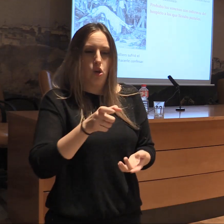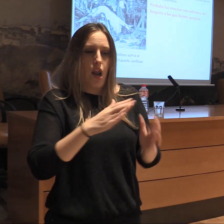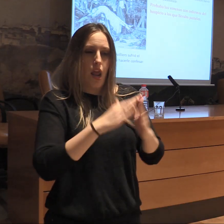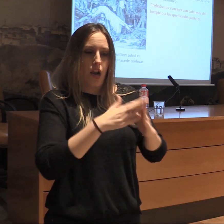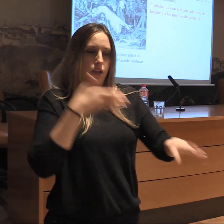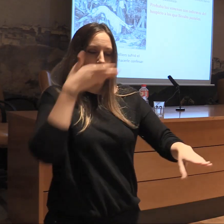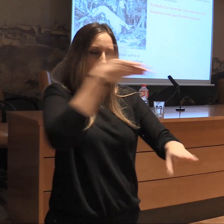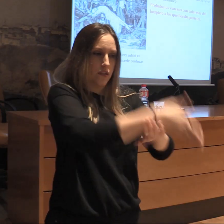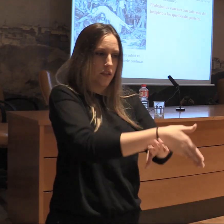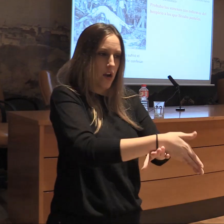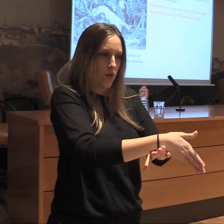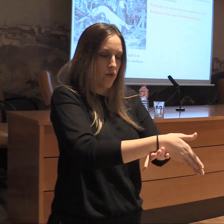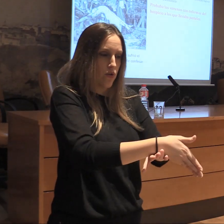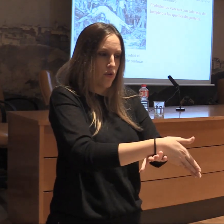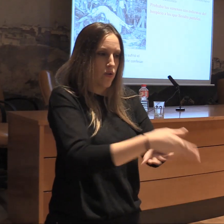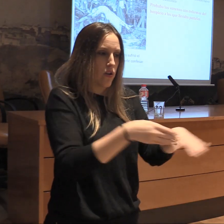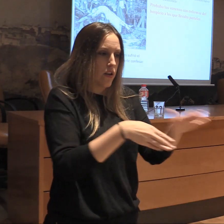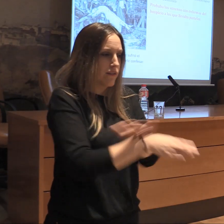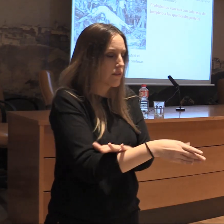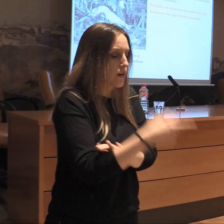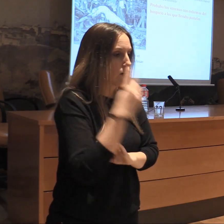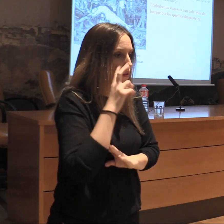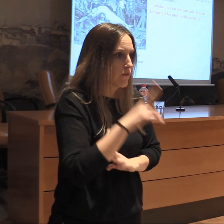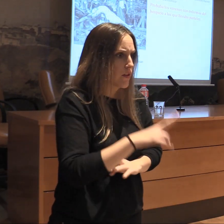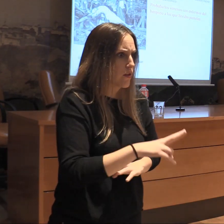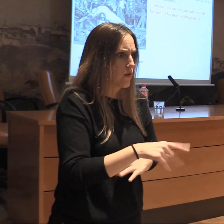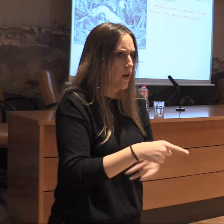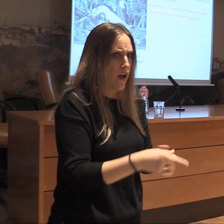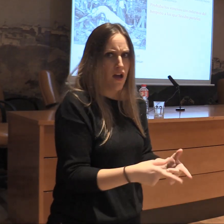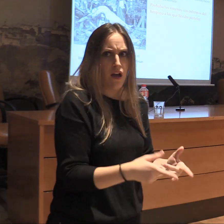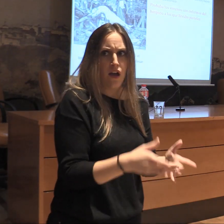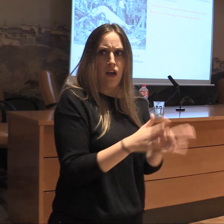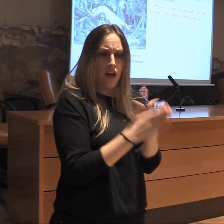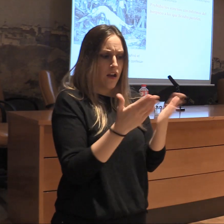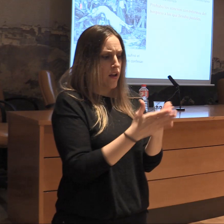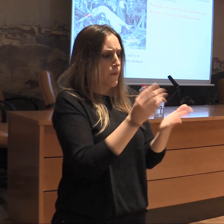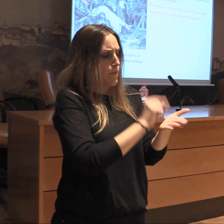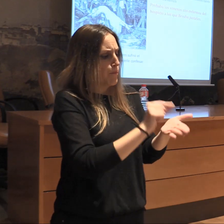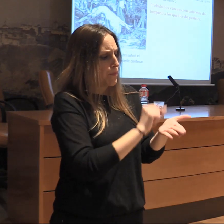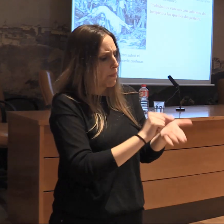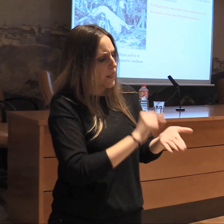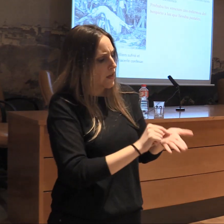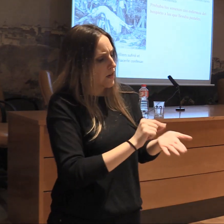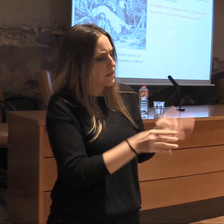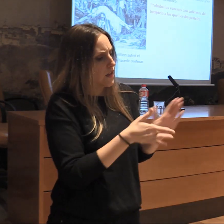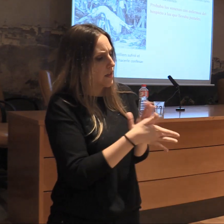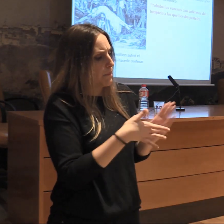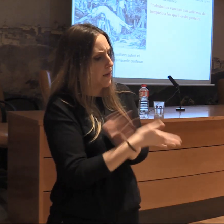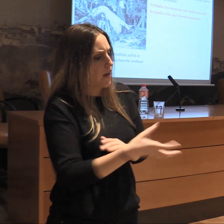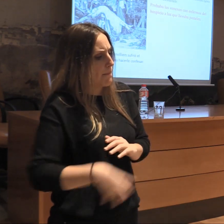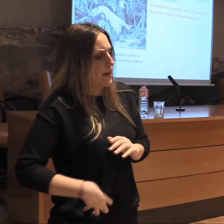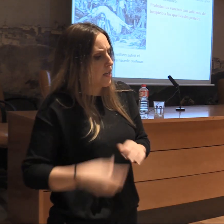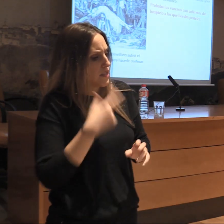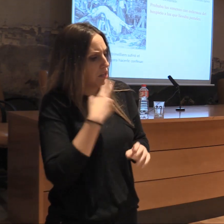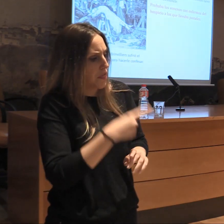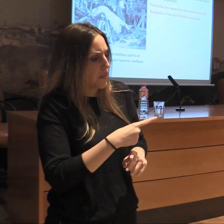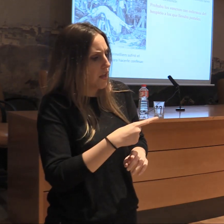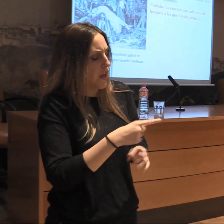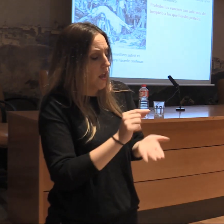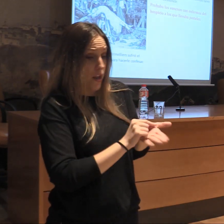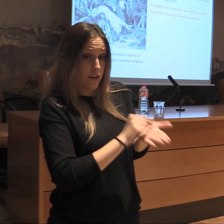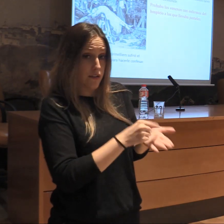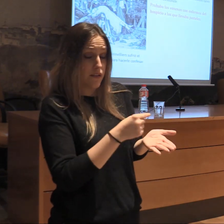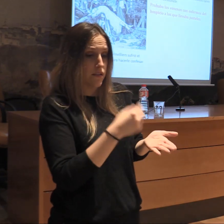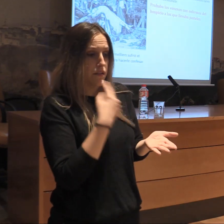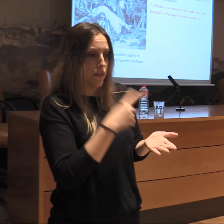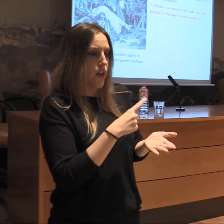pensaron que podía haber dinero o joyas, se encontraron con las cartas escritas por la marquesa donde le detallaba